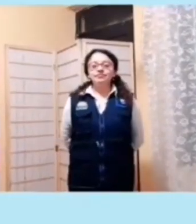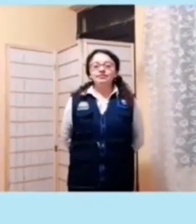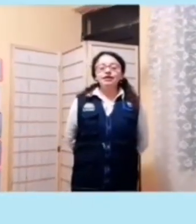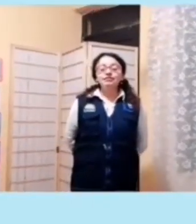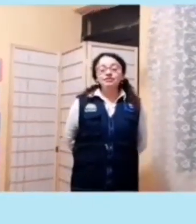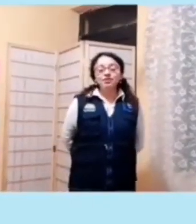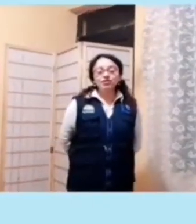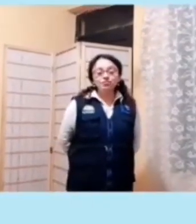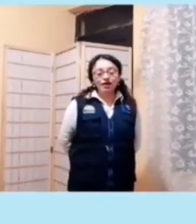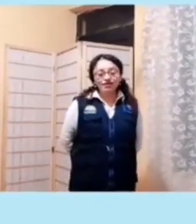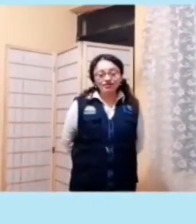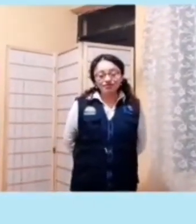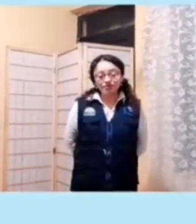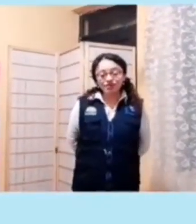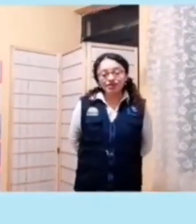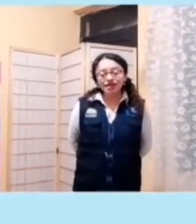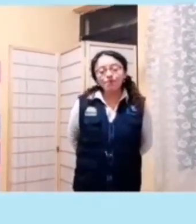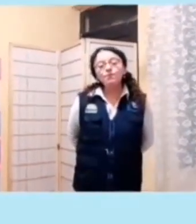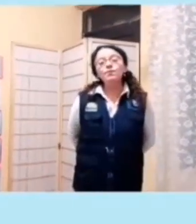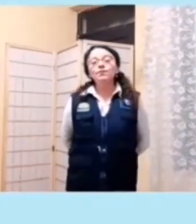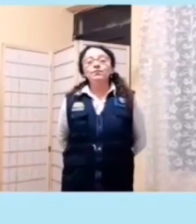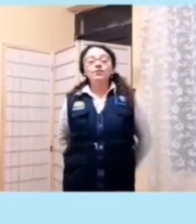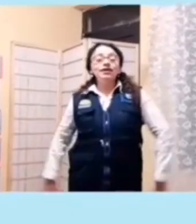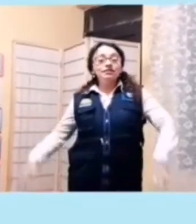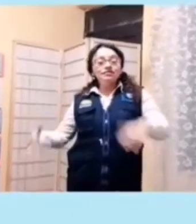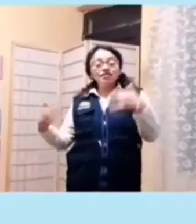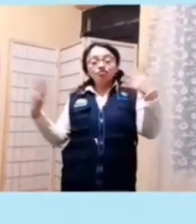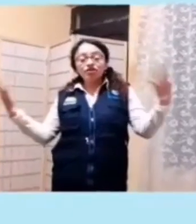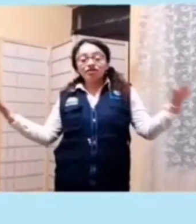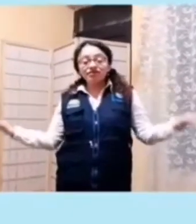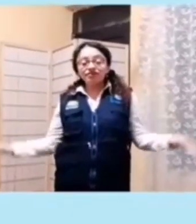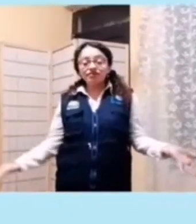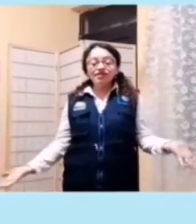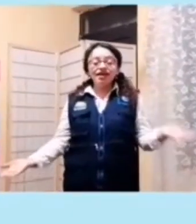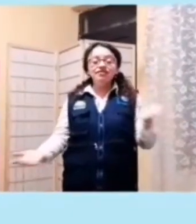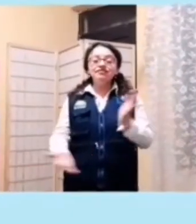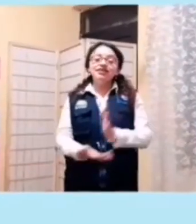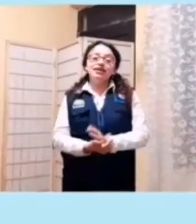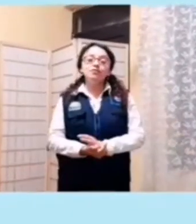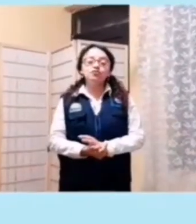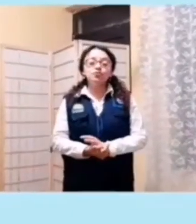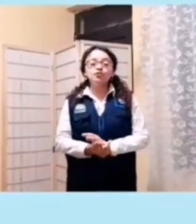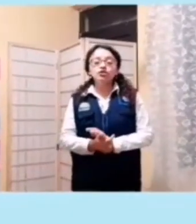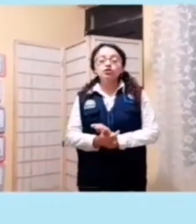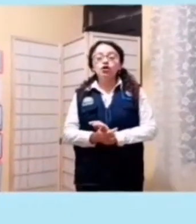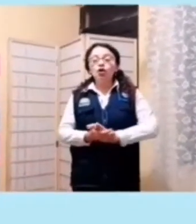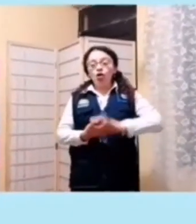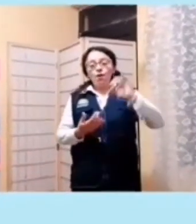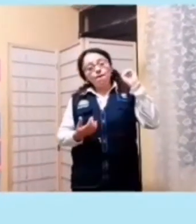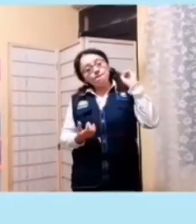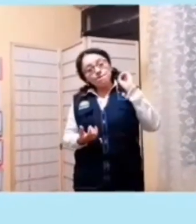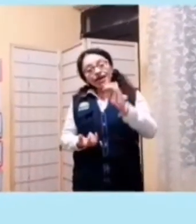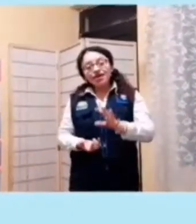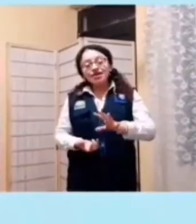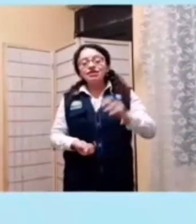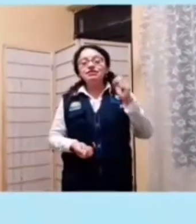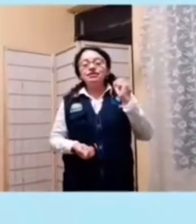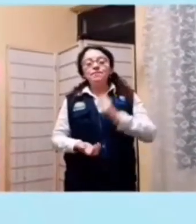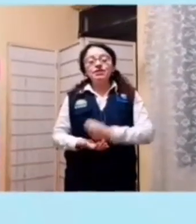Estimados padres De familia Estas son Las actividades Que hemos podido Ver Y también